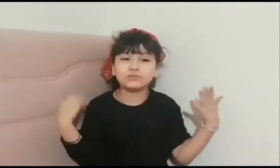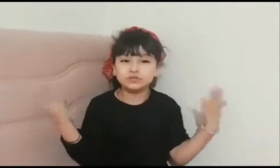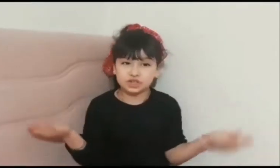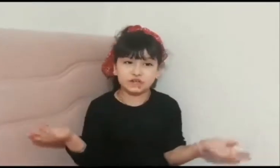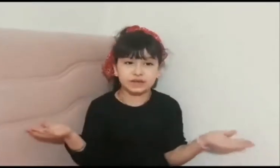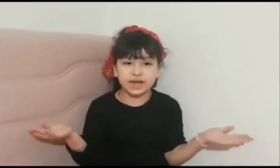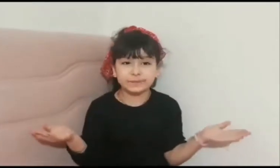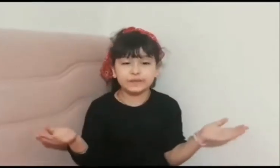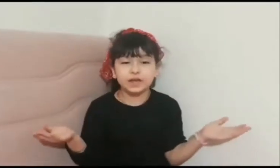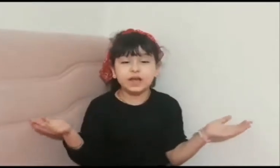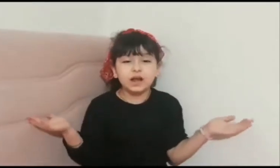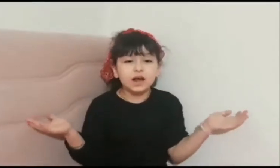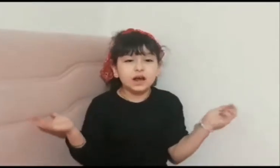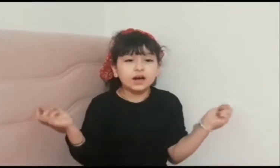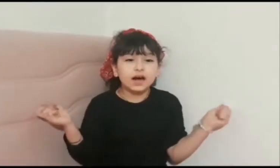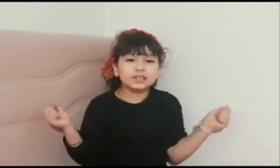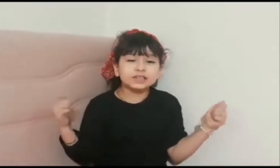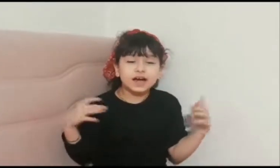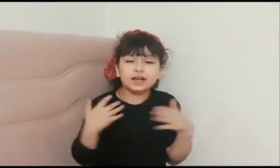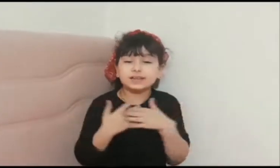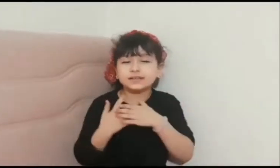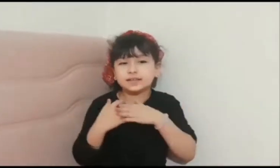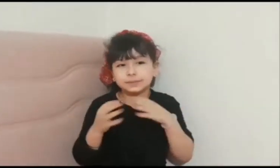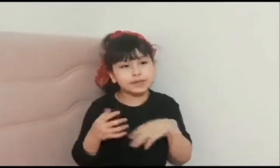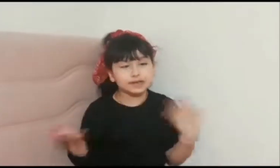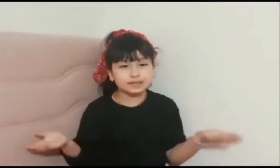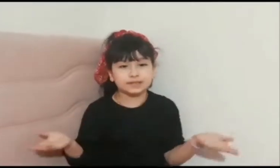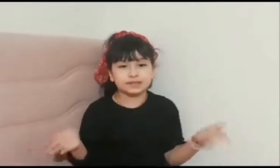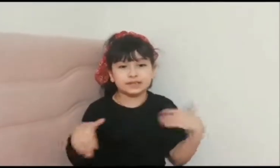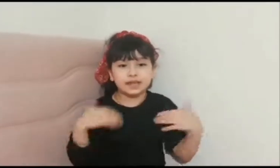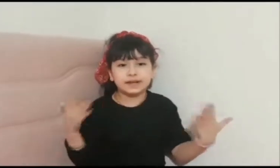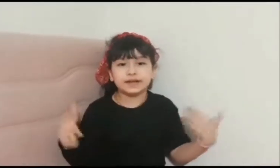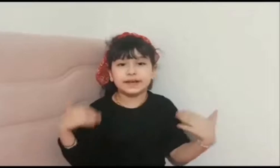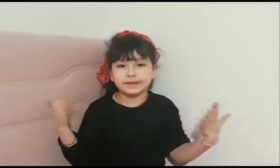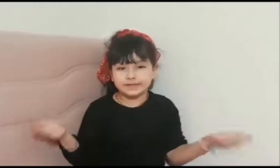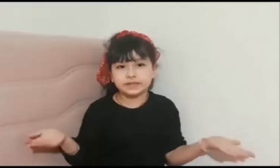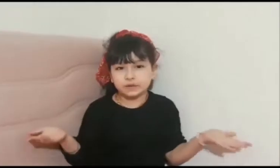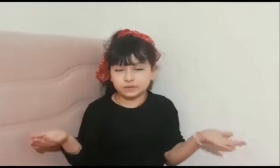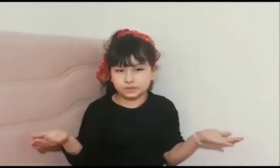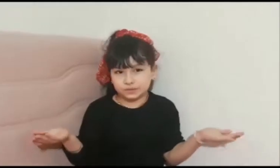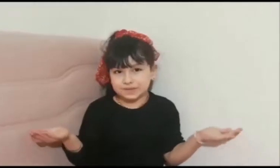dönmüş evine. Aç kaldığına mı yansın, leyleğe rezil olduğuna mı?